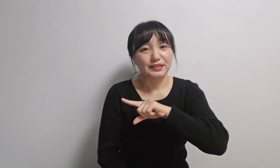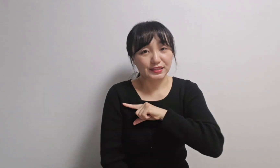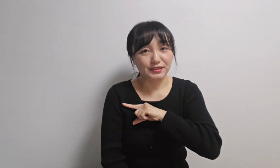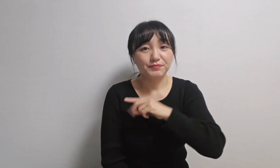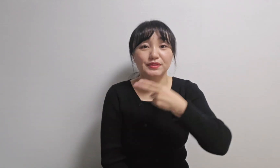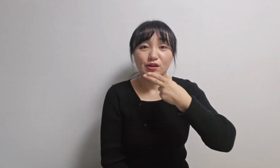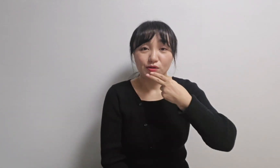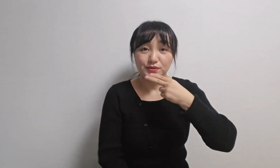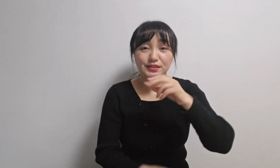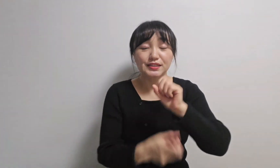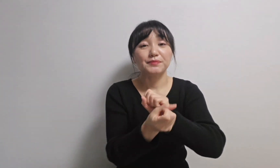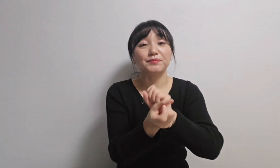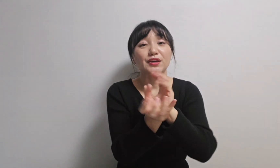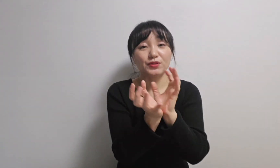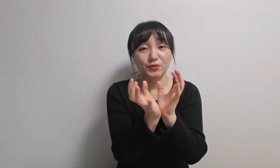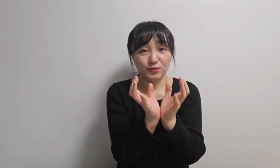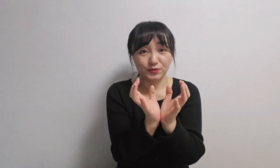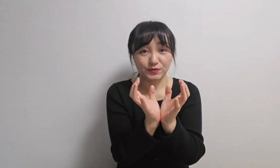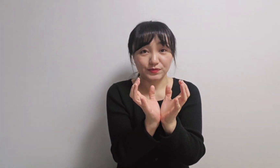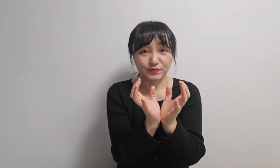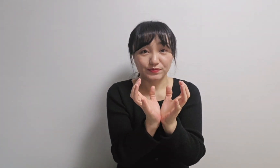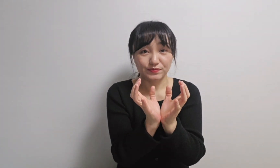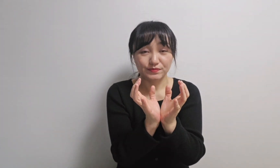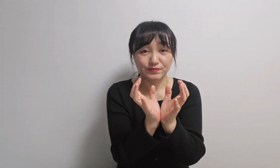이름 없이 피어도.